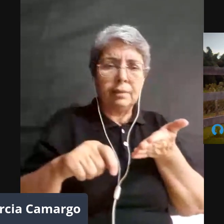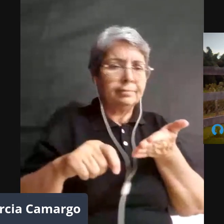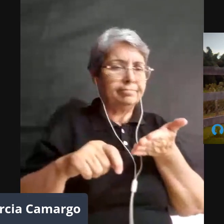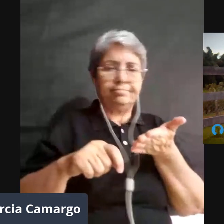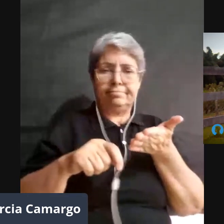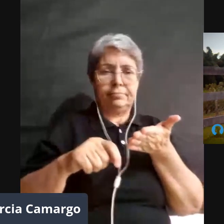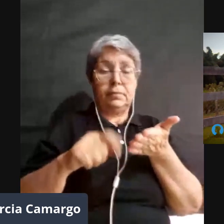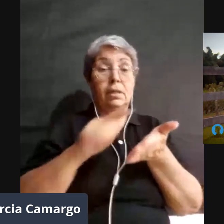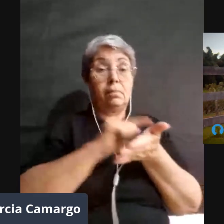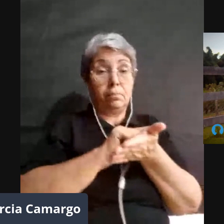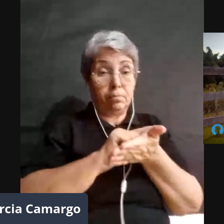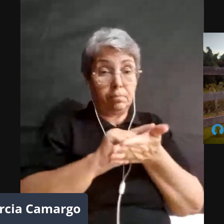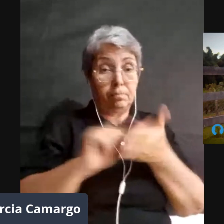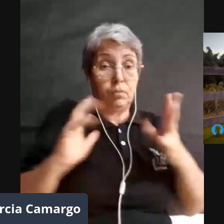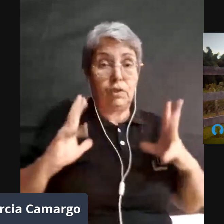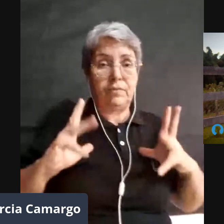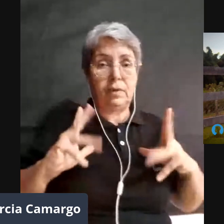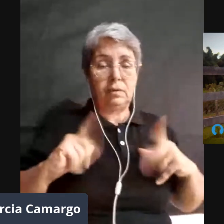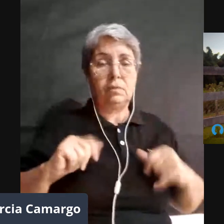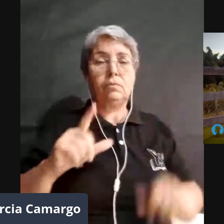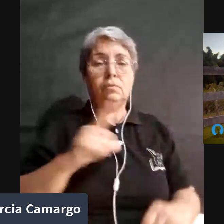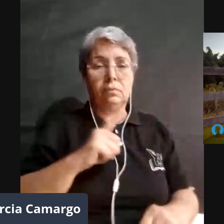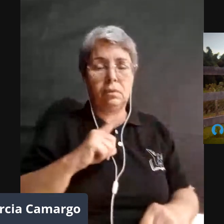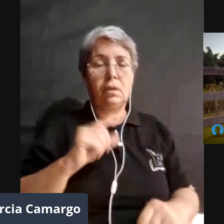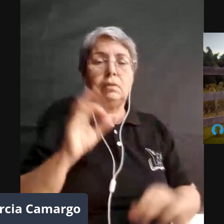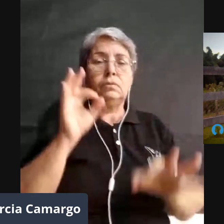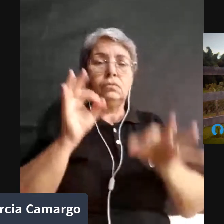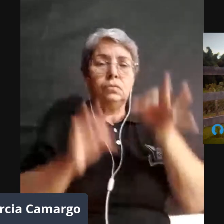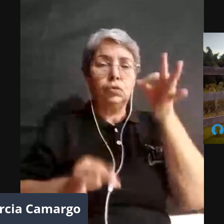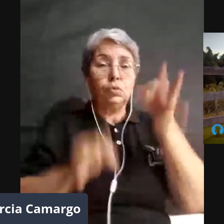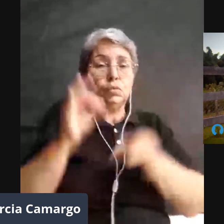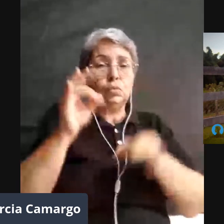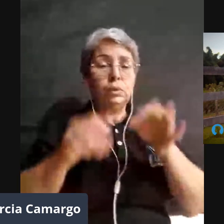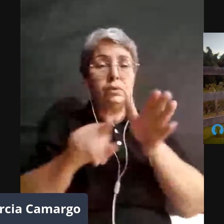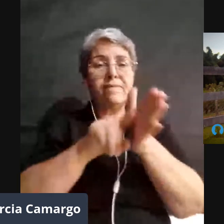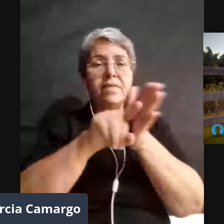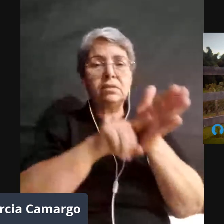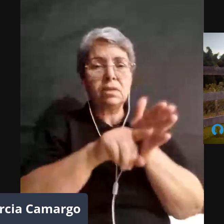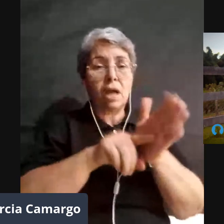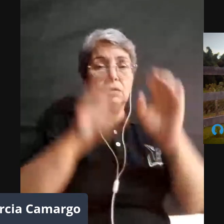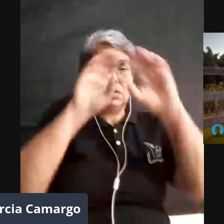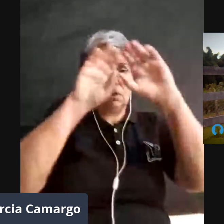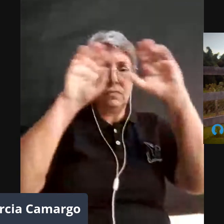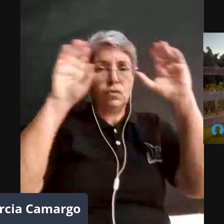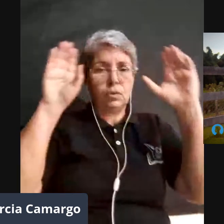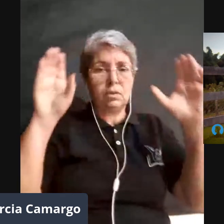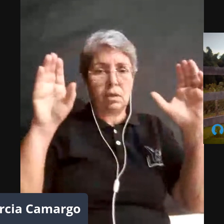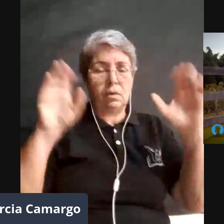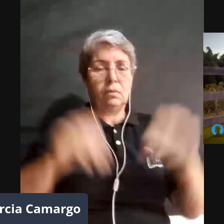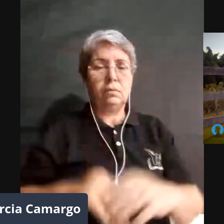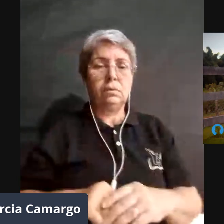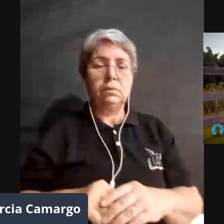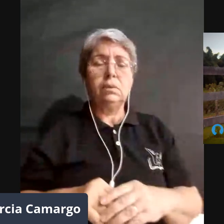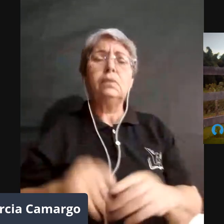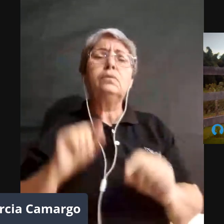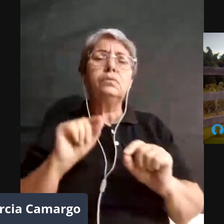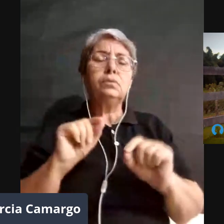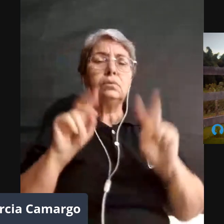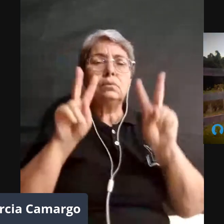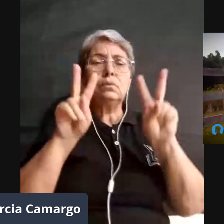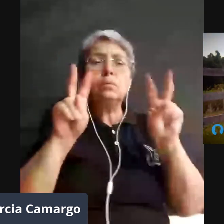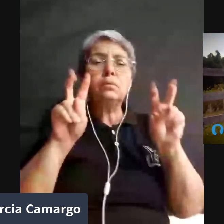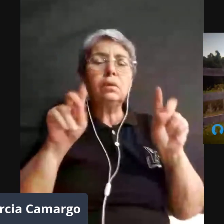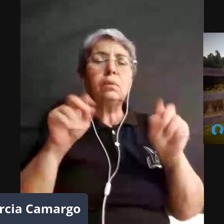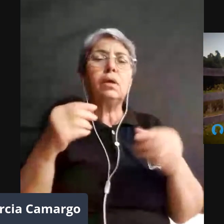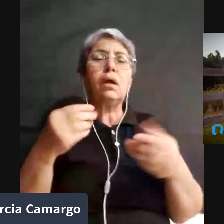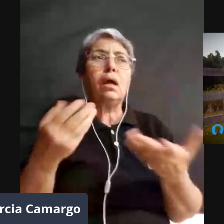investigativo. Existe um dia de expiação coletivo e final. A questão em debate, meus irmãos, não é nós